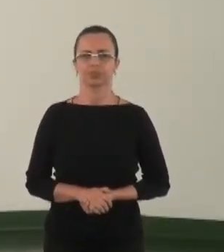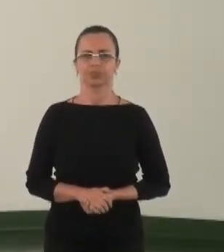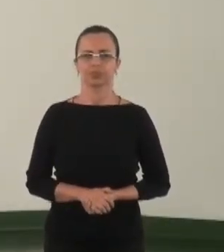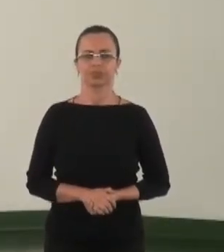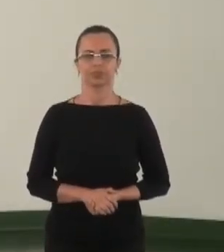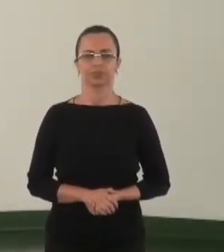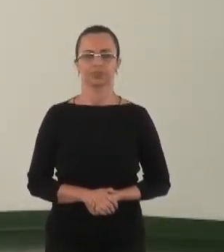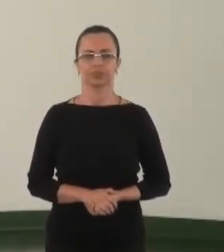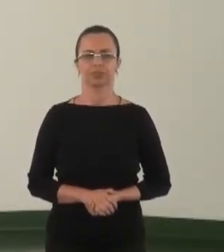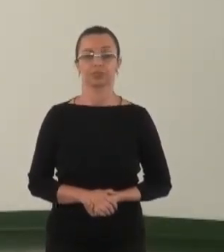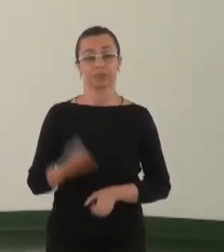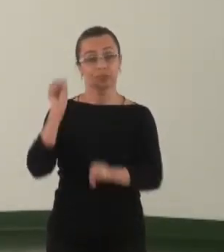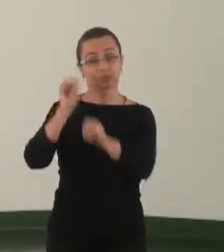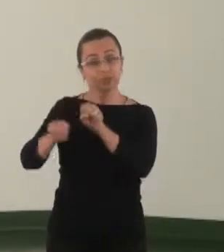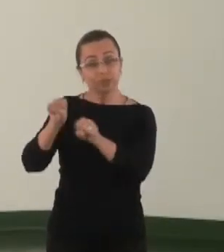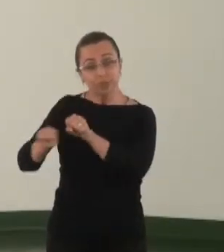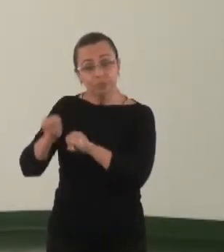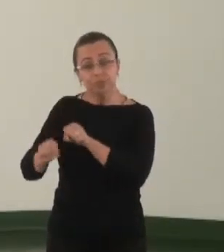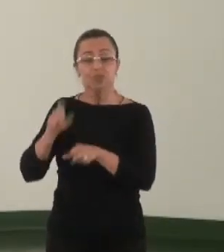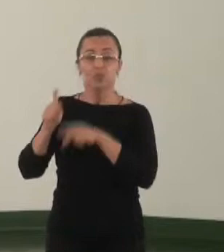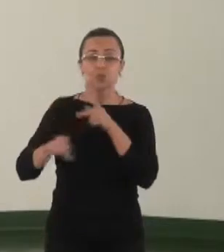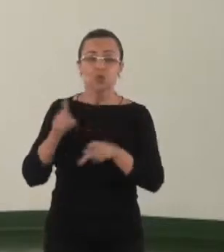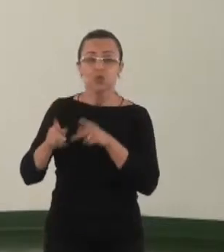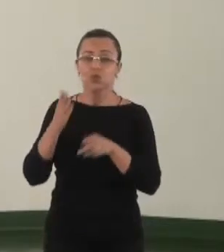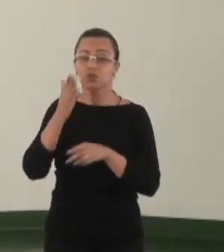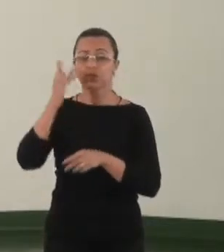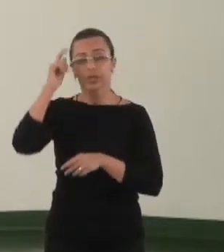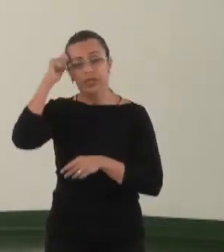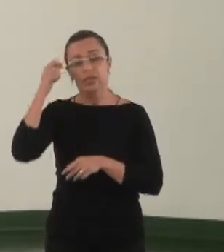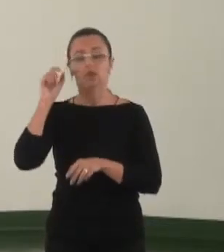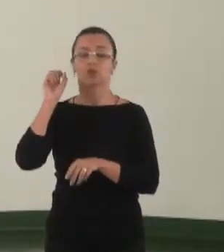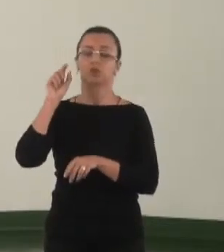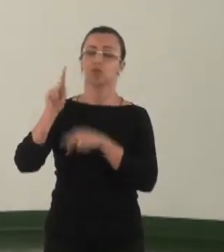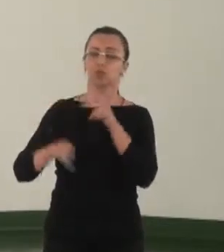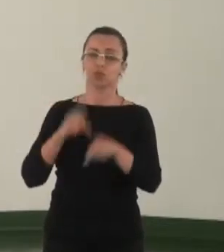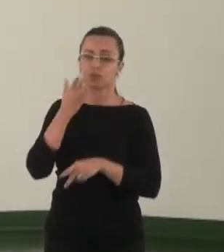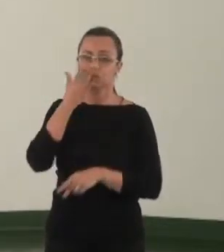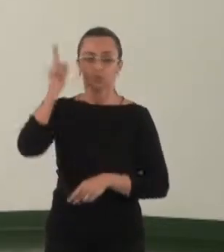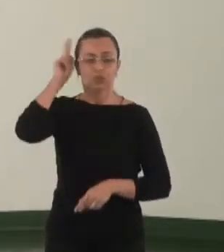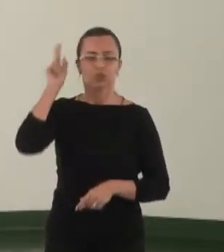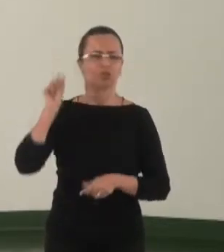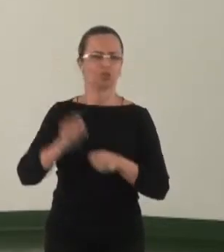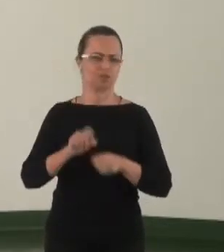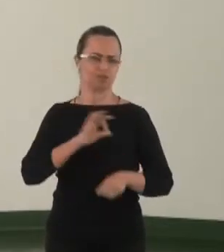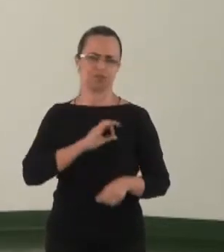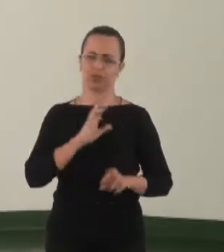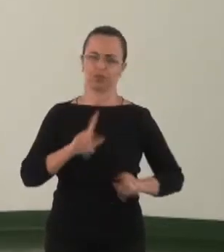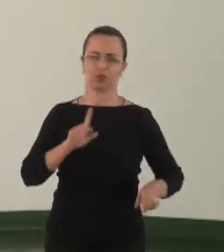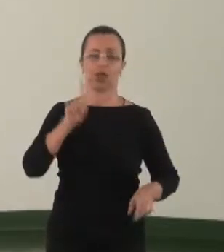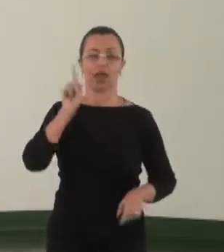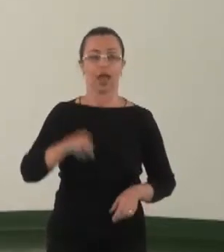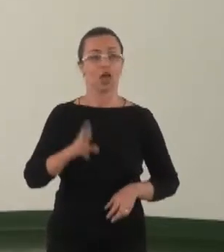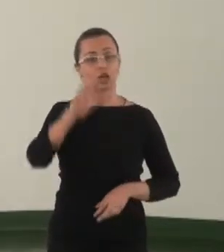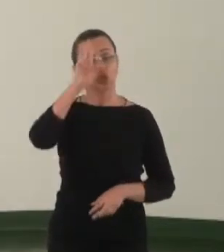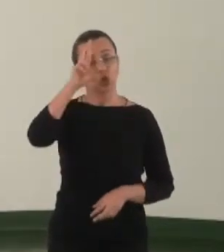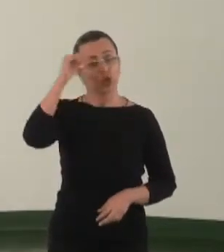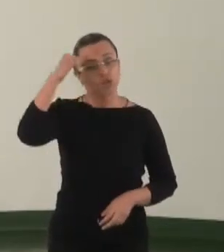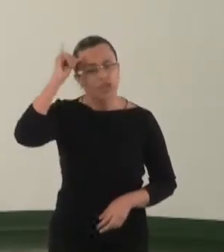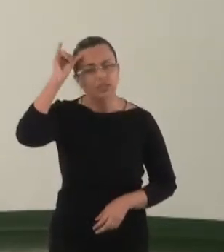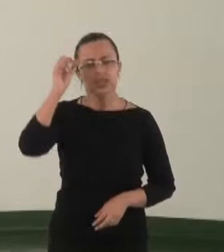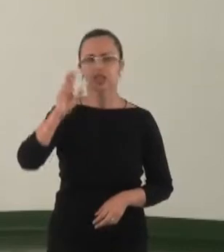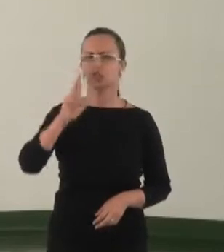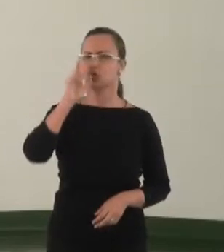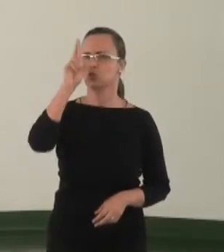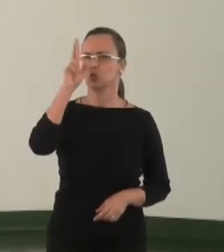O genocídio da população quilombola indígena, ela não é feita pela polícia, mas ela é feita pelos fazendeiros, grileiros e grandes